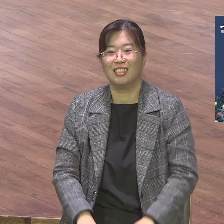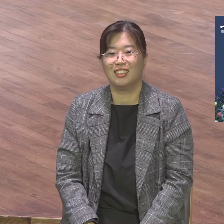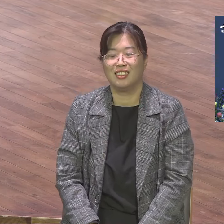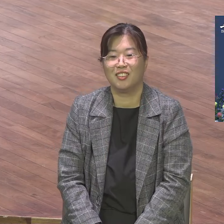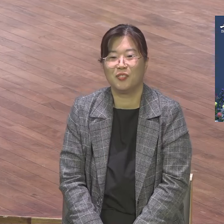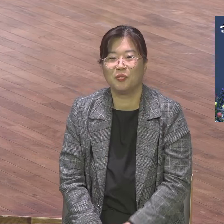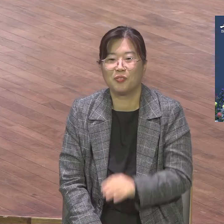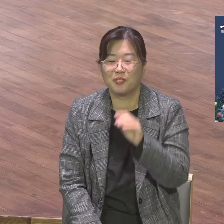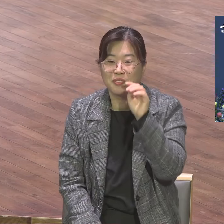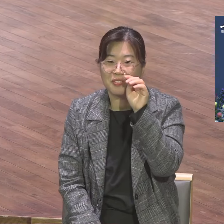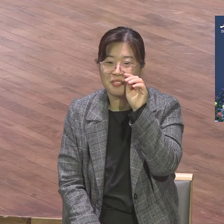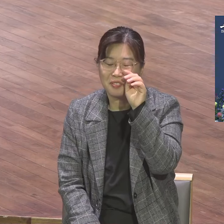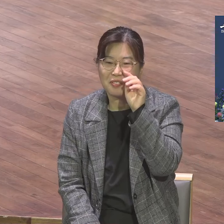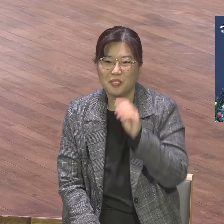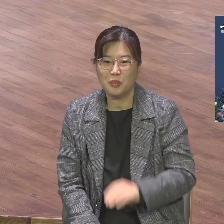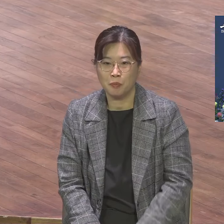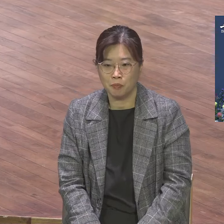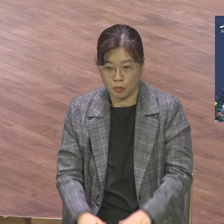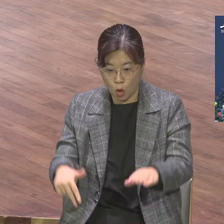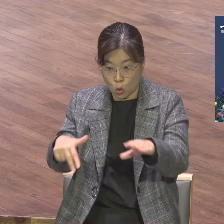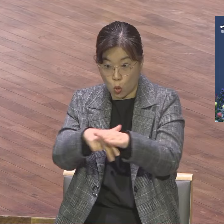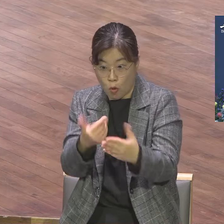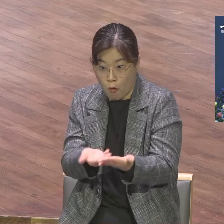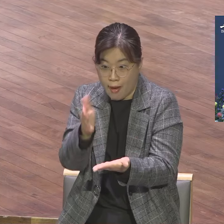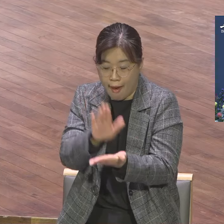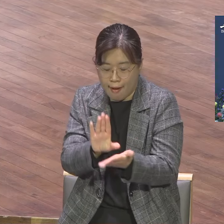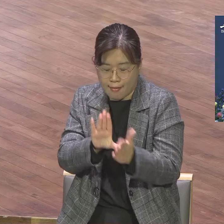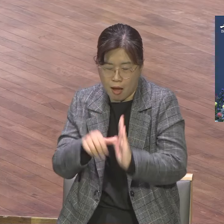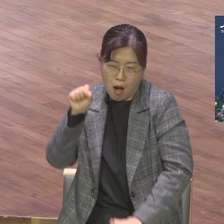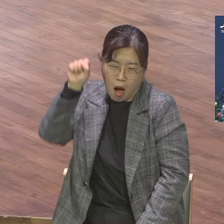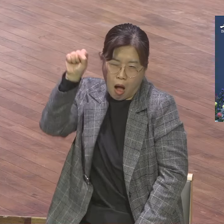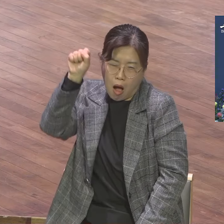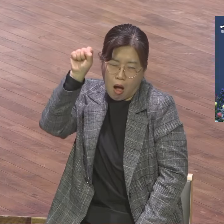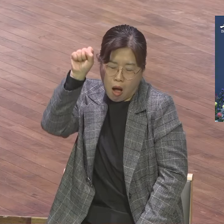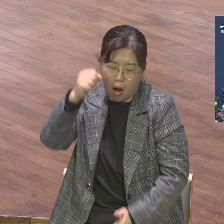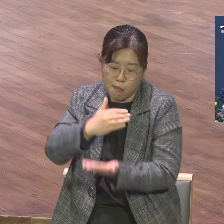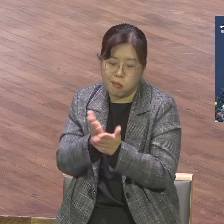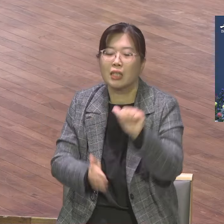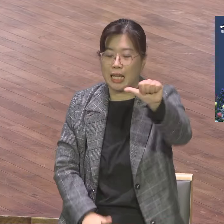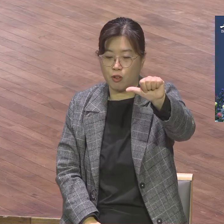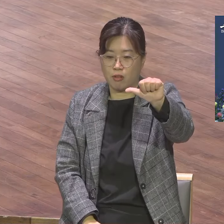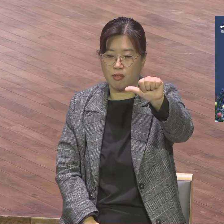이 다섯 가지 이것이 종교개혁의 모토였어요.